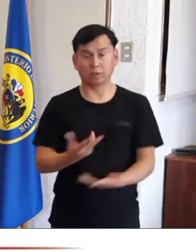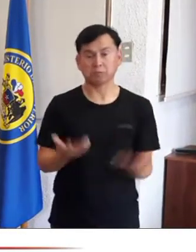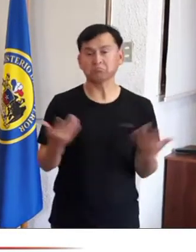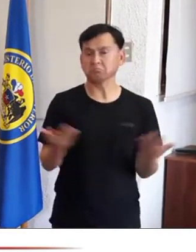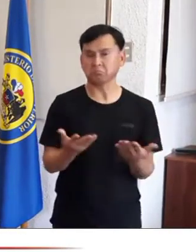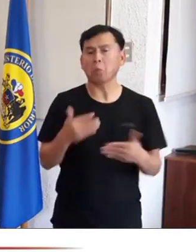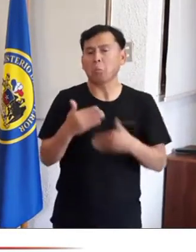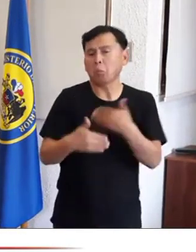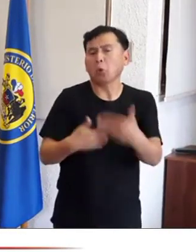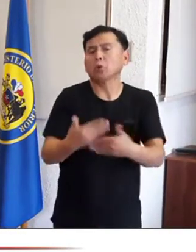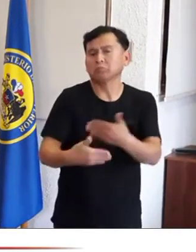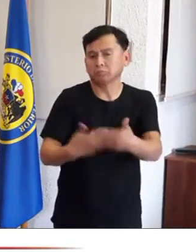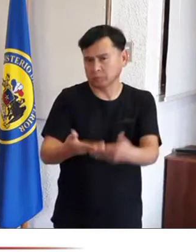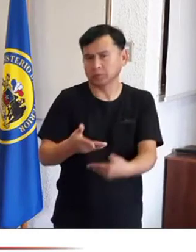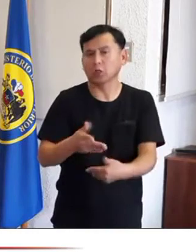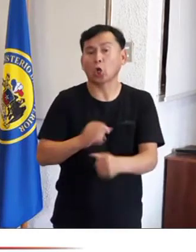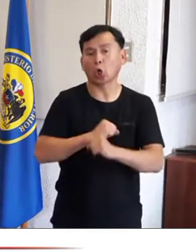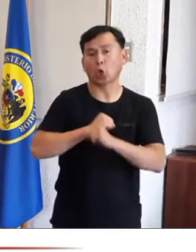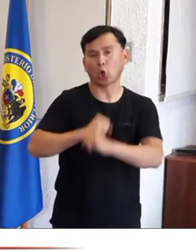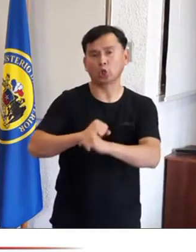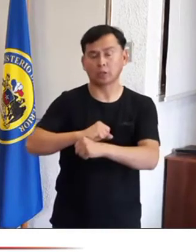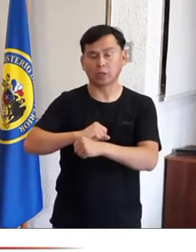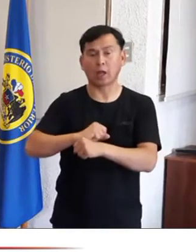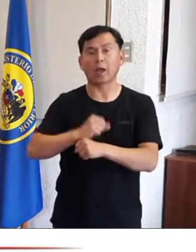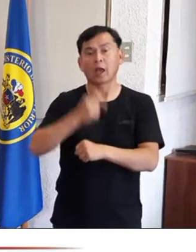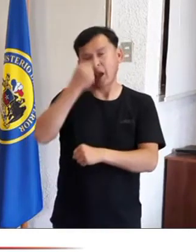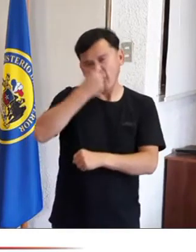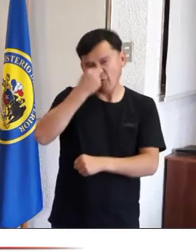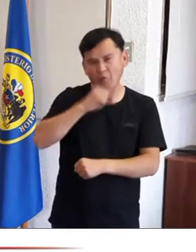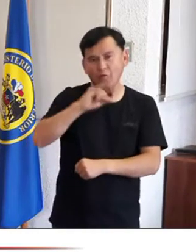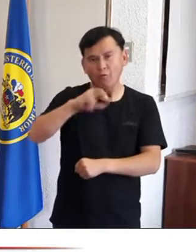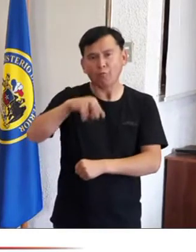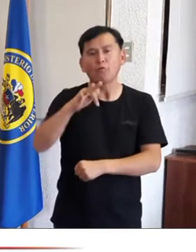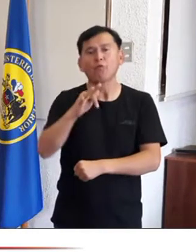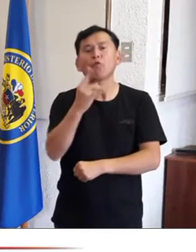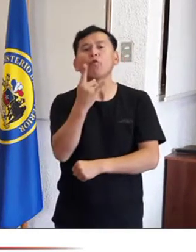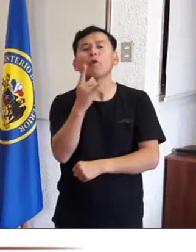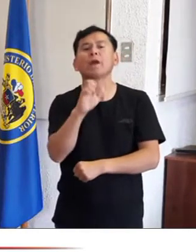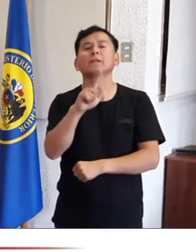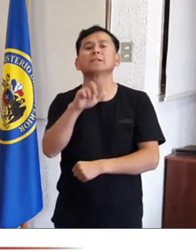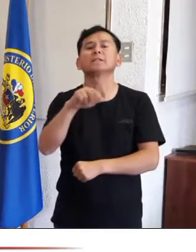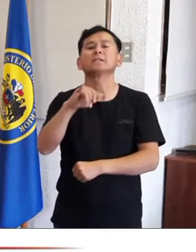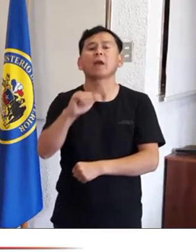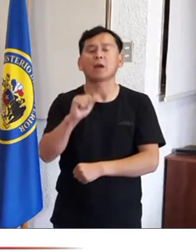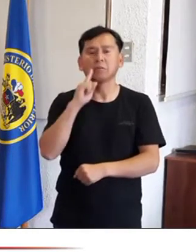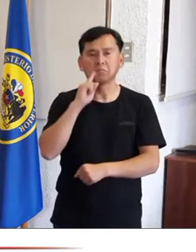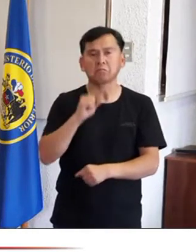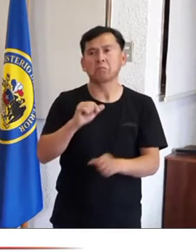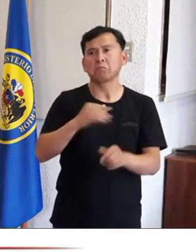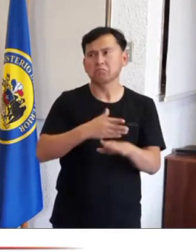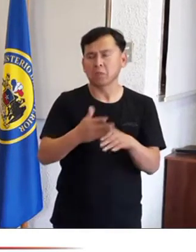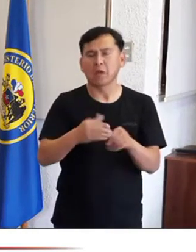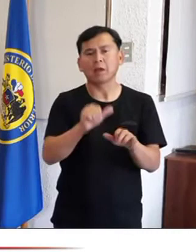el proceso de vacunación contra la influenza a la fecha lleva un avance de